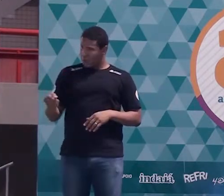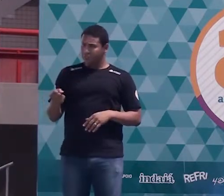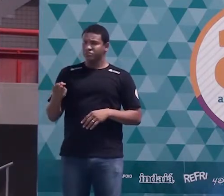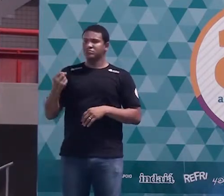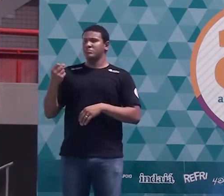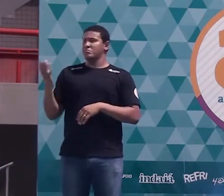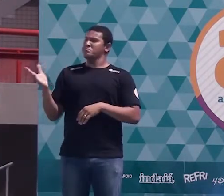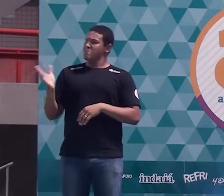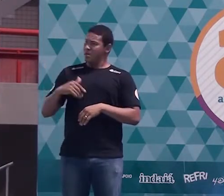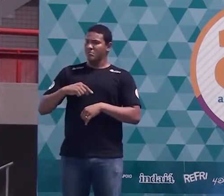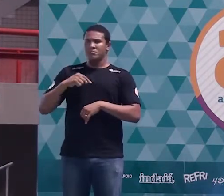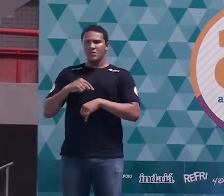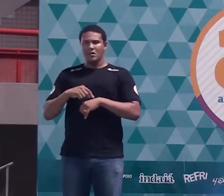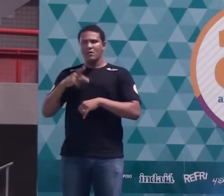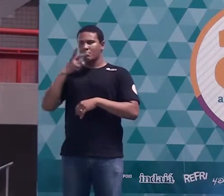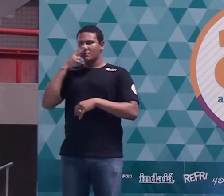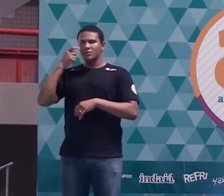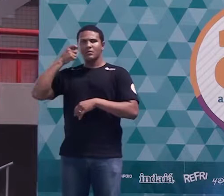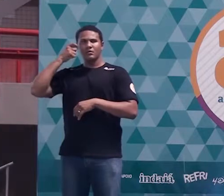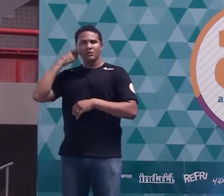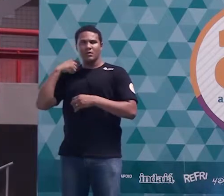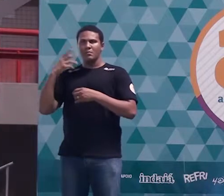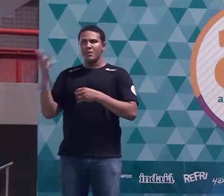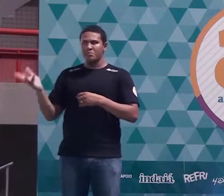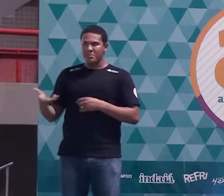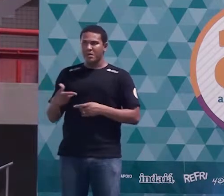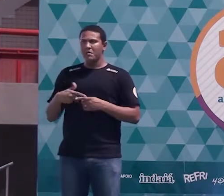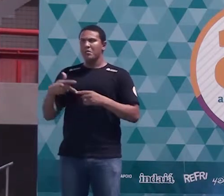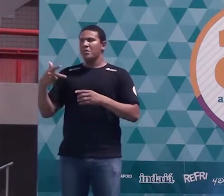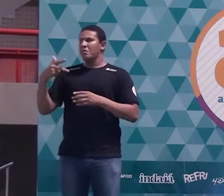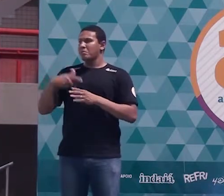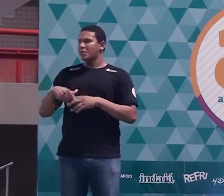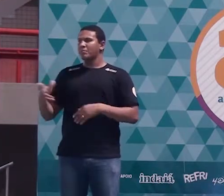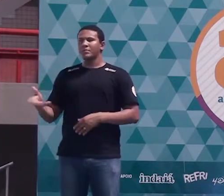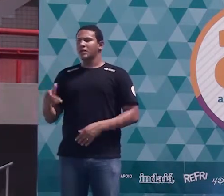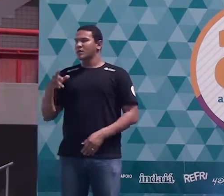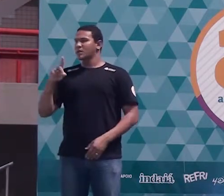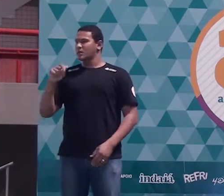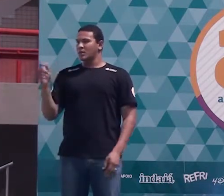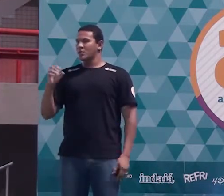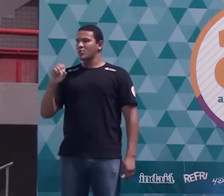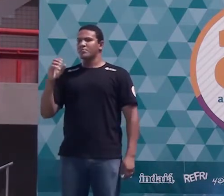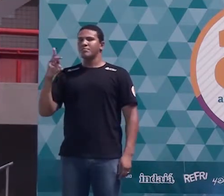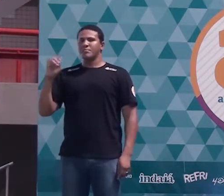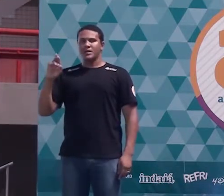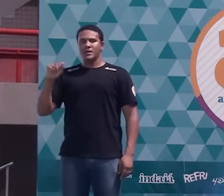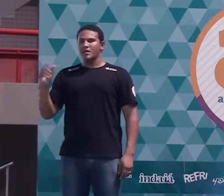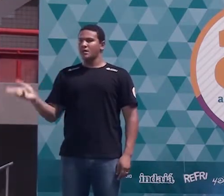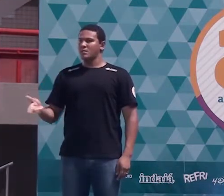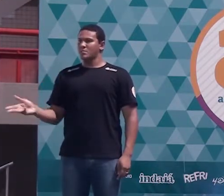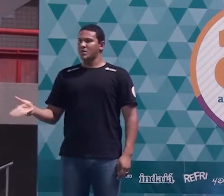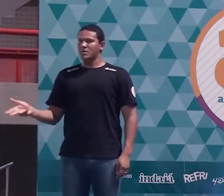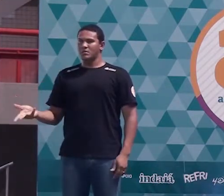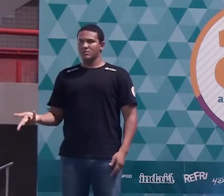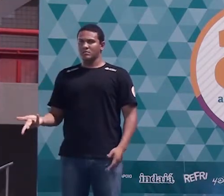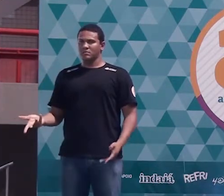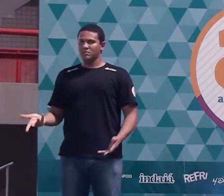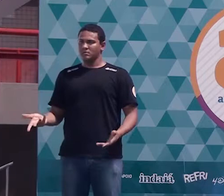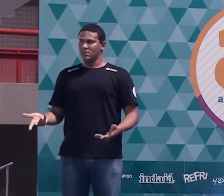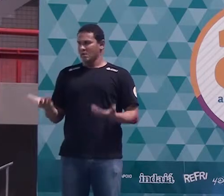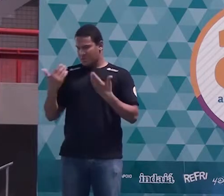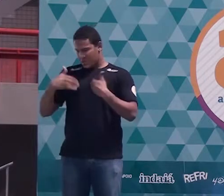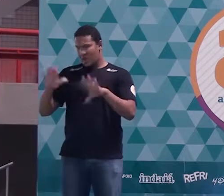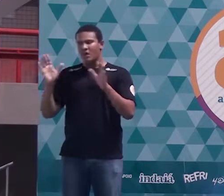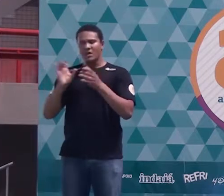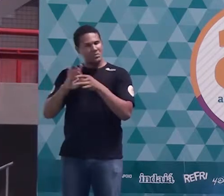descamar o peixe, deitar o cabelo, pegar o beco, sair fora. Dar o pira é horrível. Vou dar o pira, dê minha filha, é seu, né?